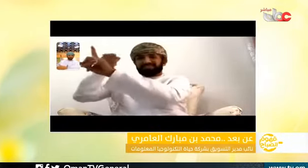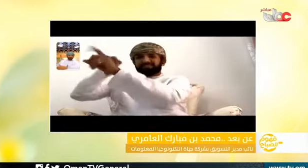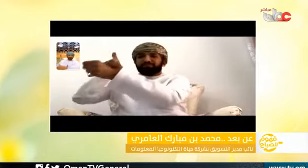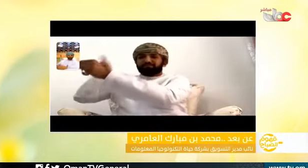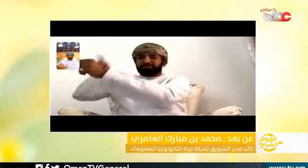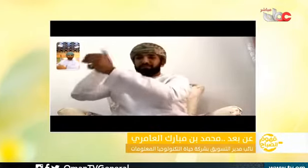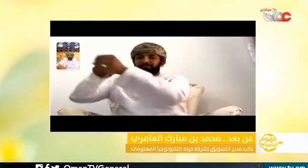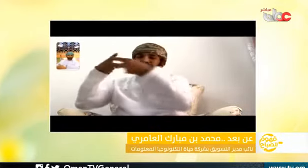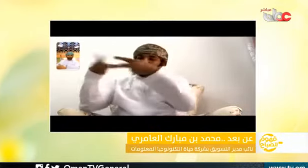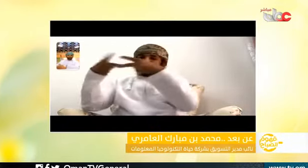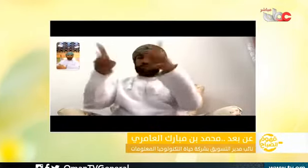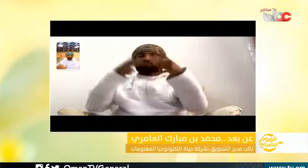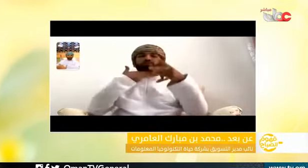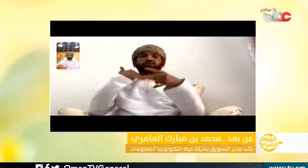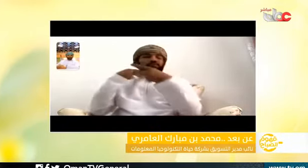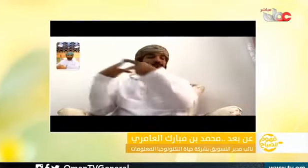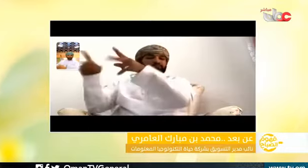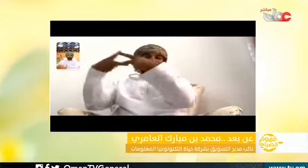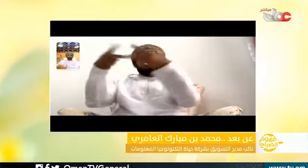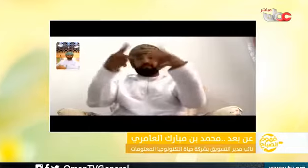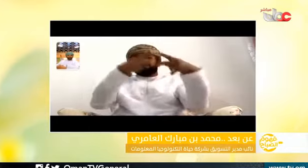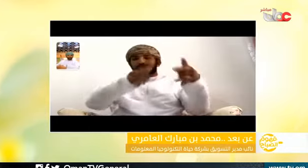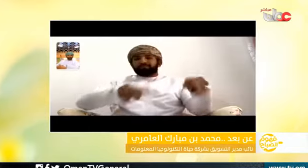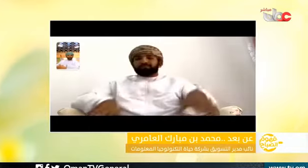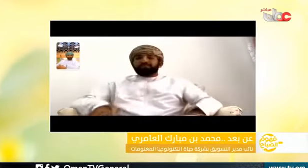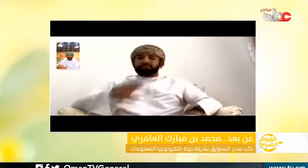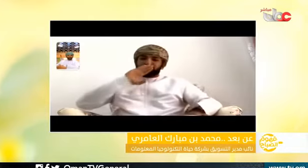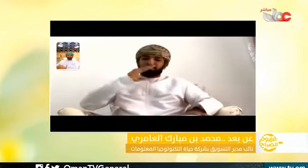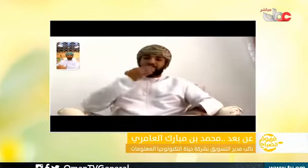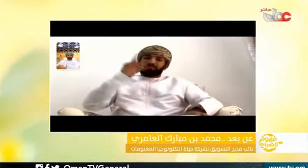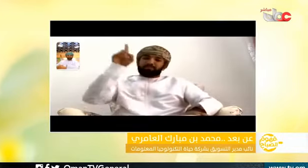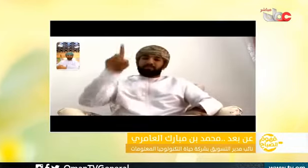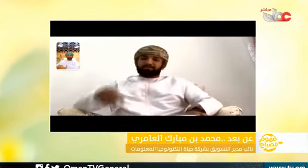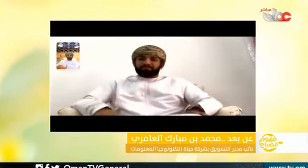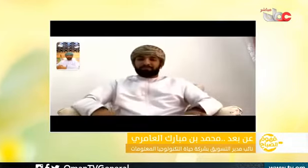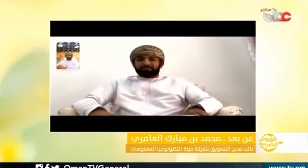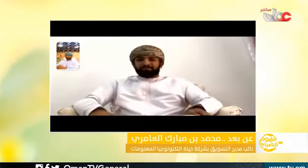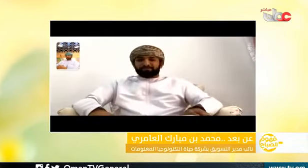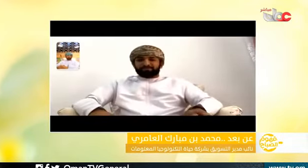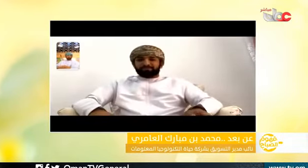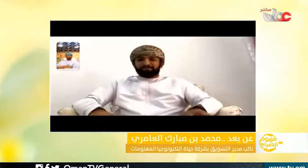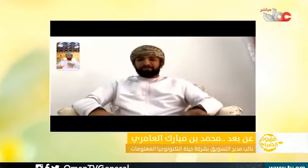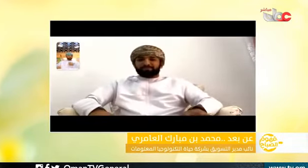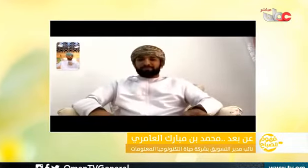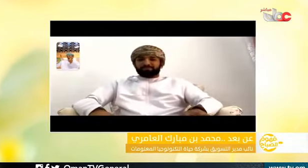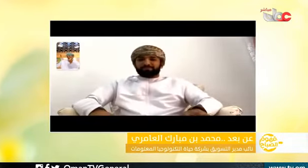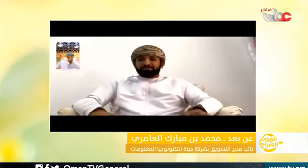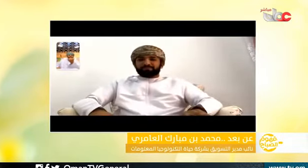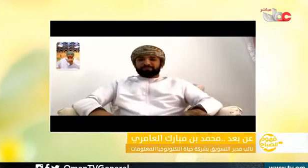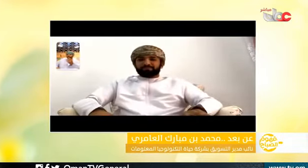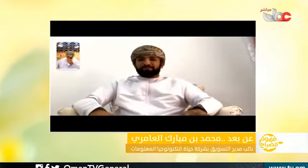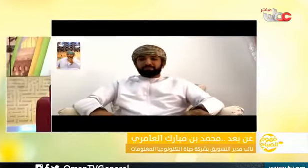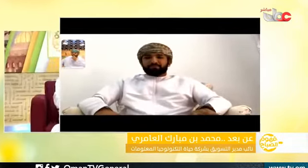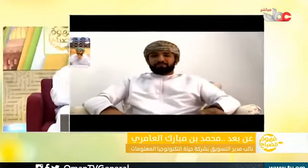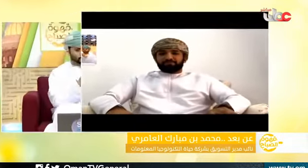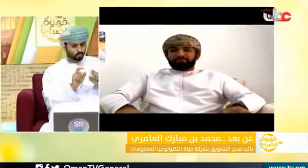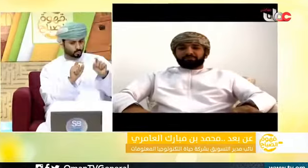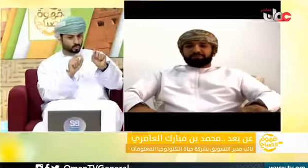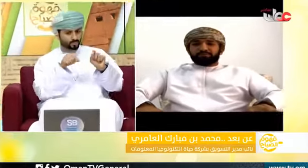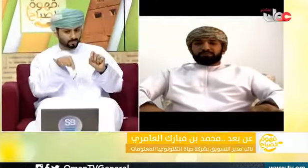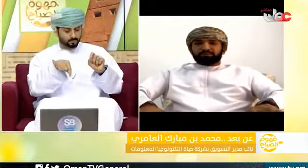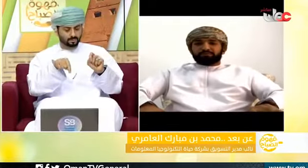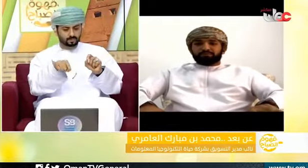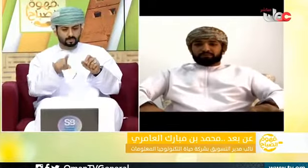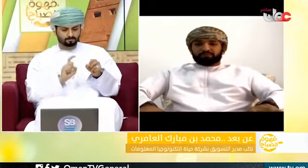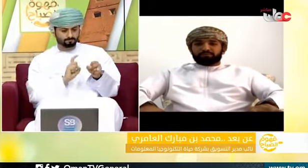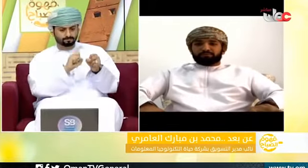التطبيقات والإلكترونيات التي حصلت في هذه الفترة، الحمد لله رب العالمين حصلنا على نصيب كافي. عندي أيضا